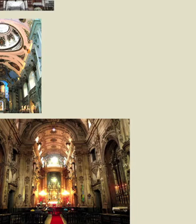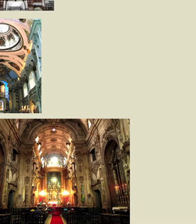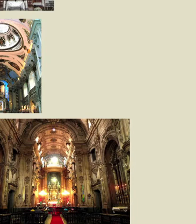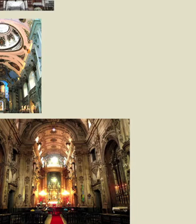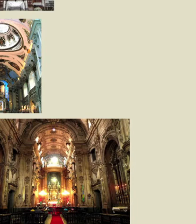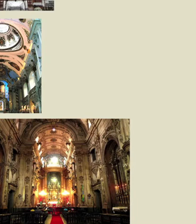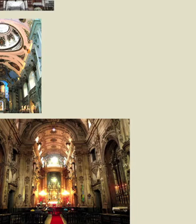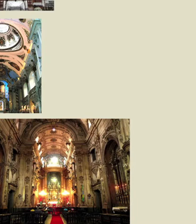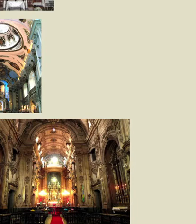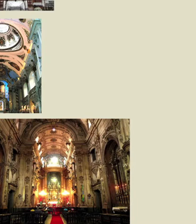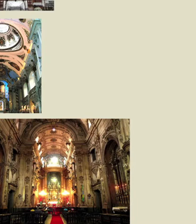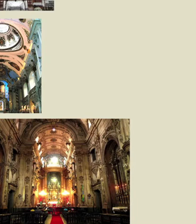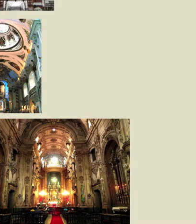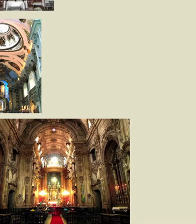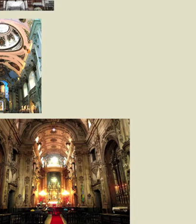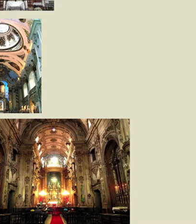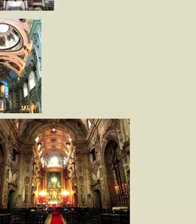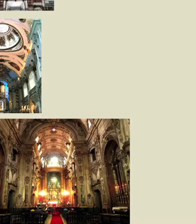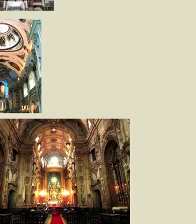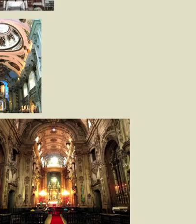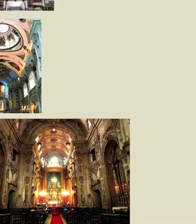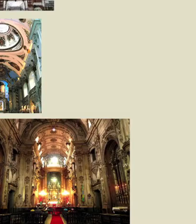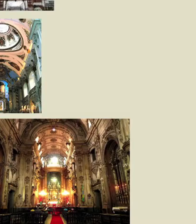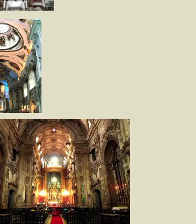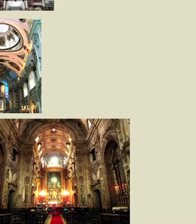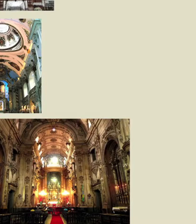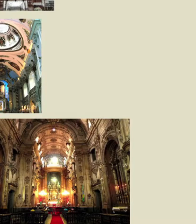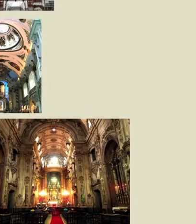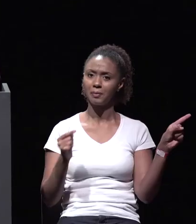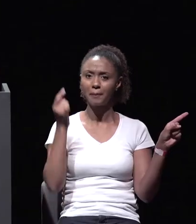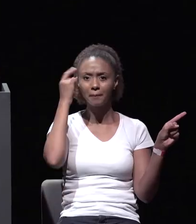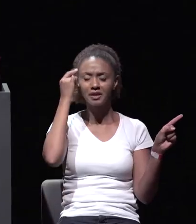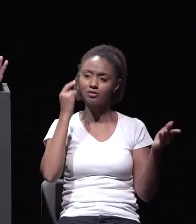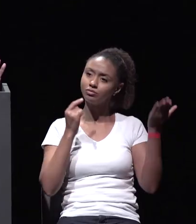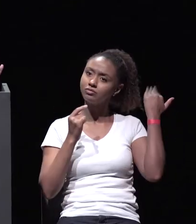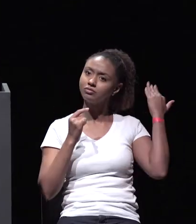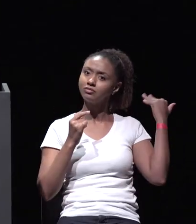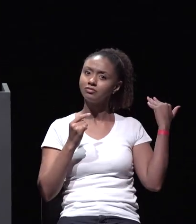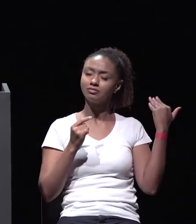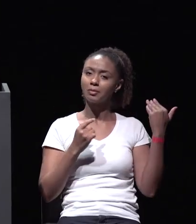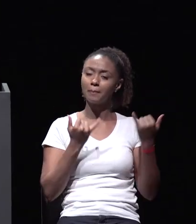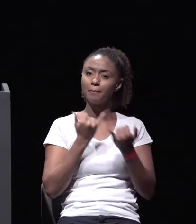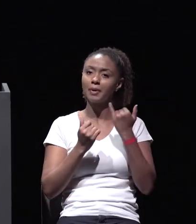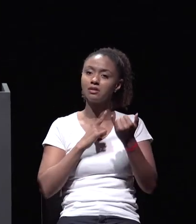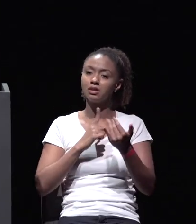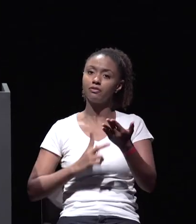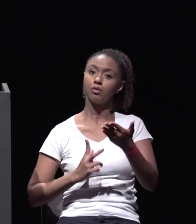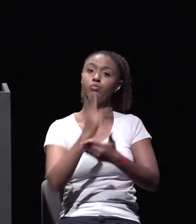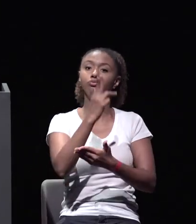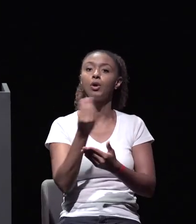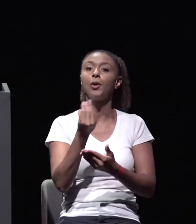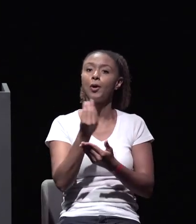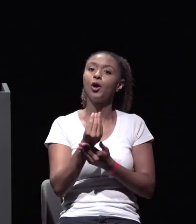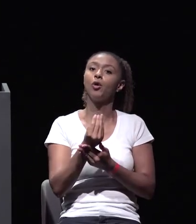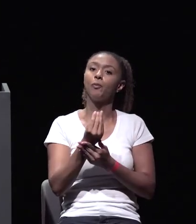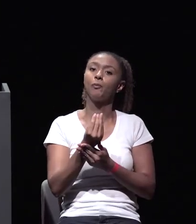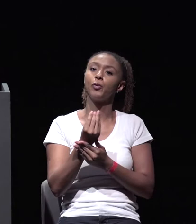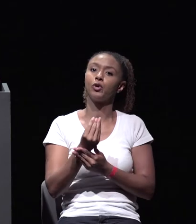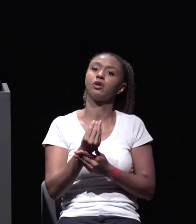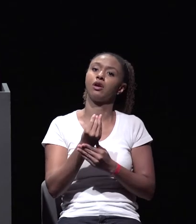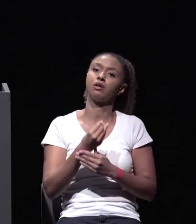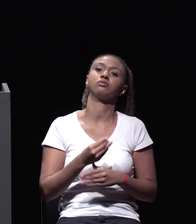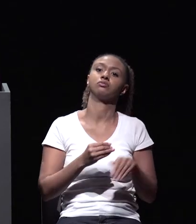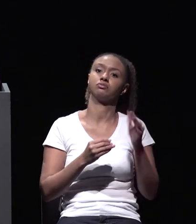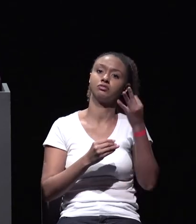decorativa permanecesse um pouco isolados no passado e nem fim que se interrompeu com a chegada da corte quando na verdade não